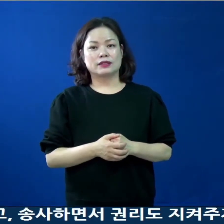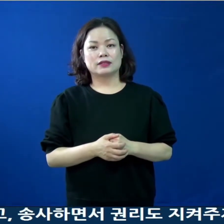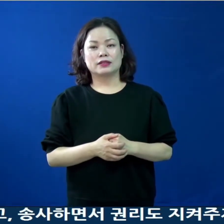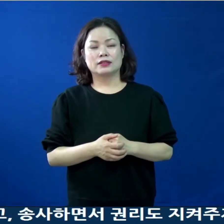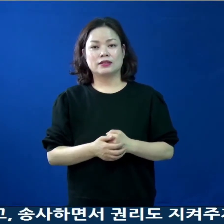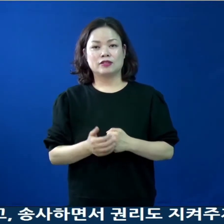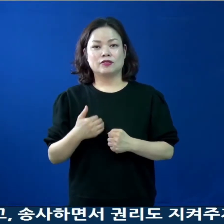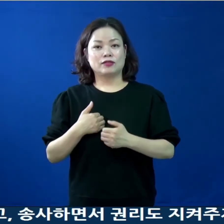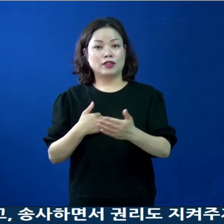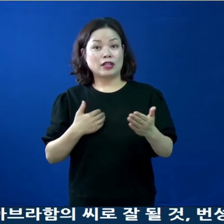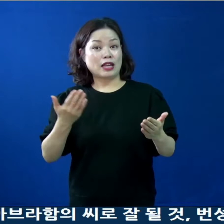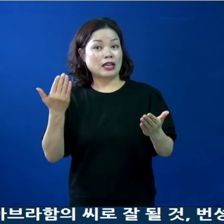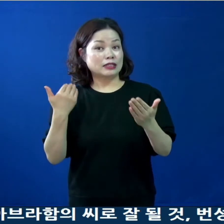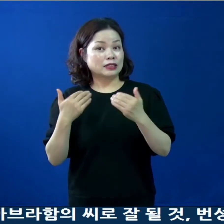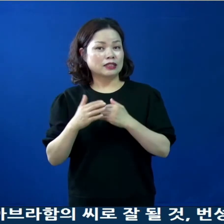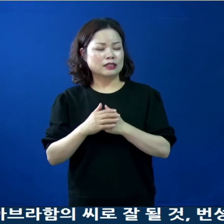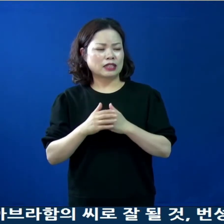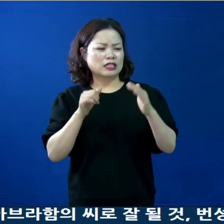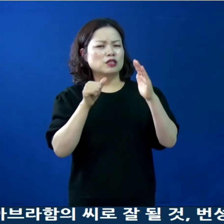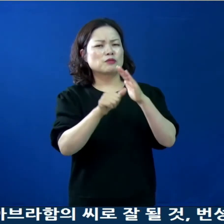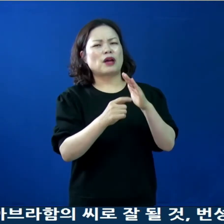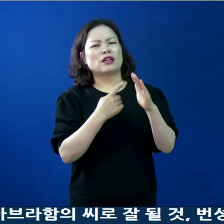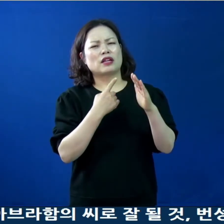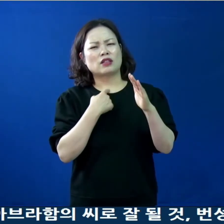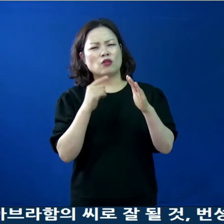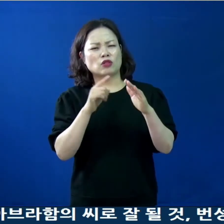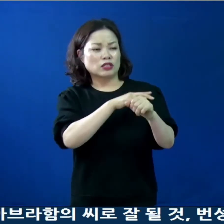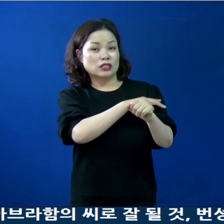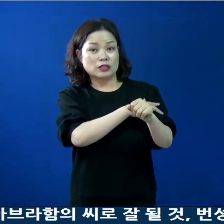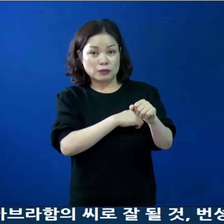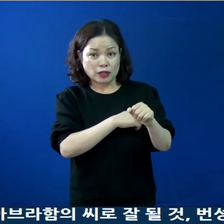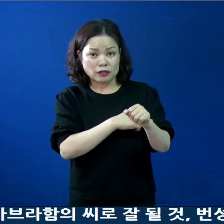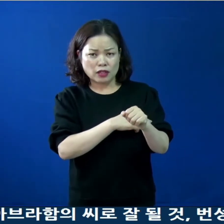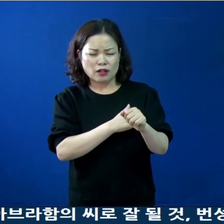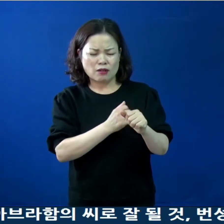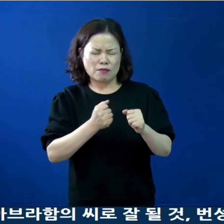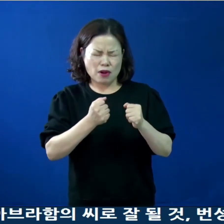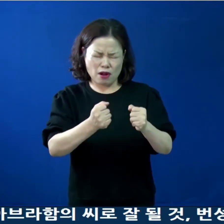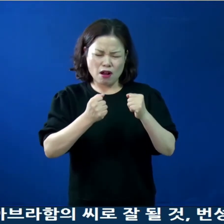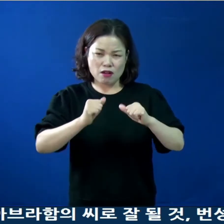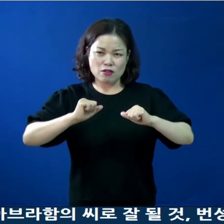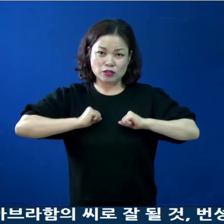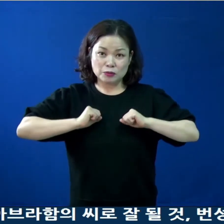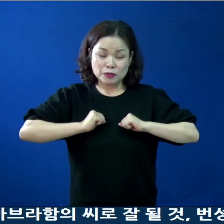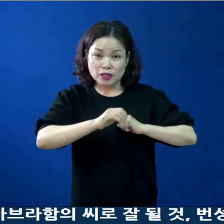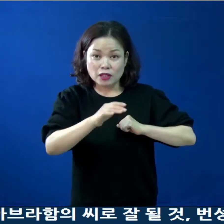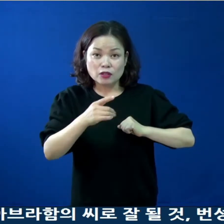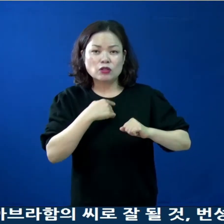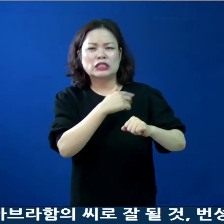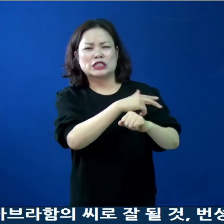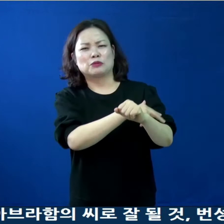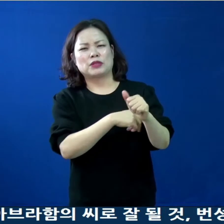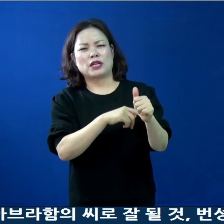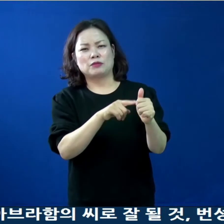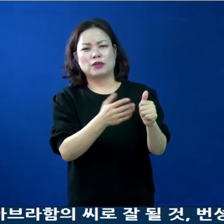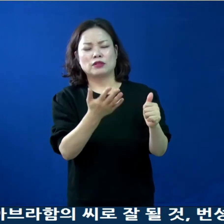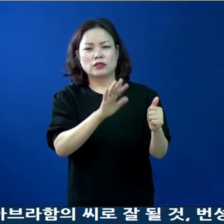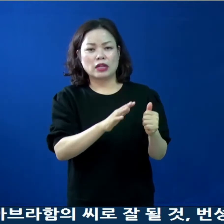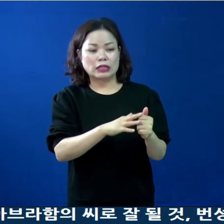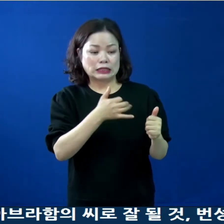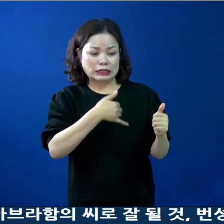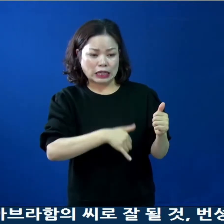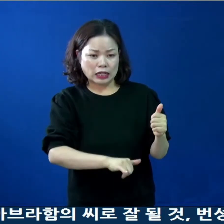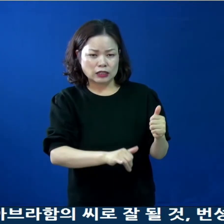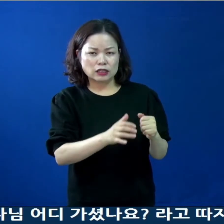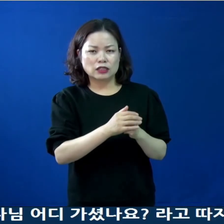여러분, 제가 예전에 신방하면서 어떤 집사님께서 그렇게 열심히셨어요. 근데 이제 자녀가